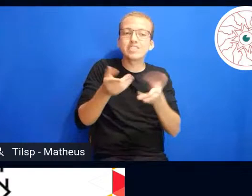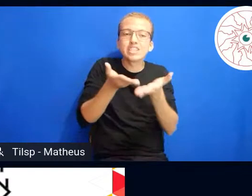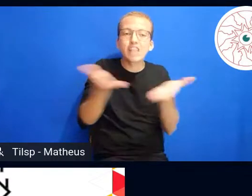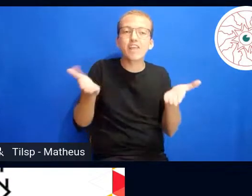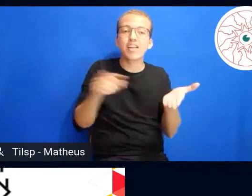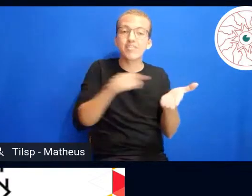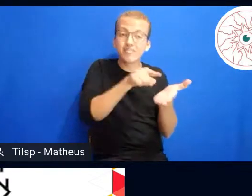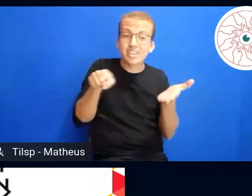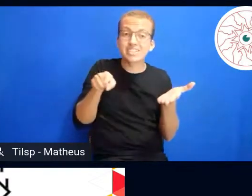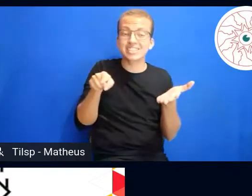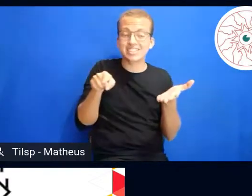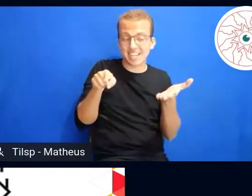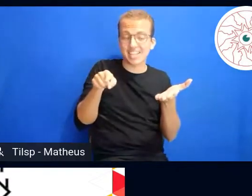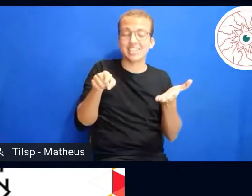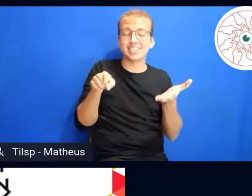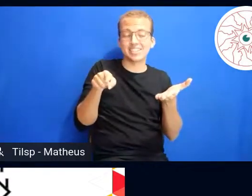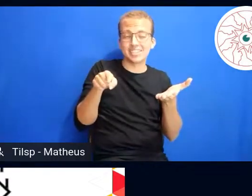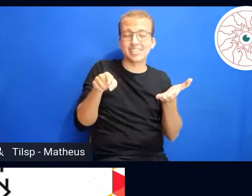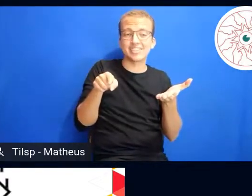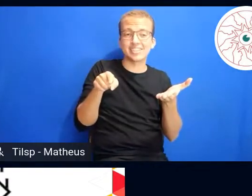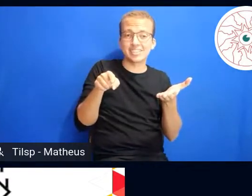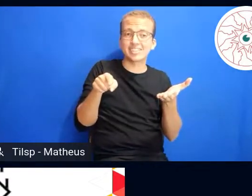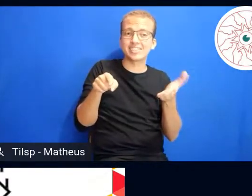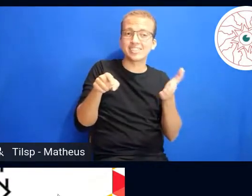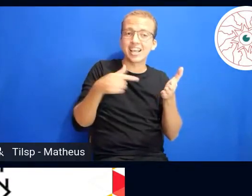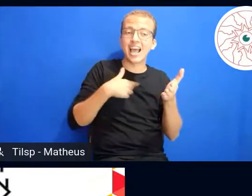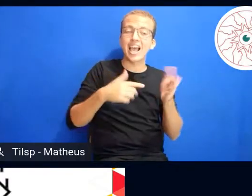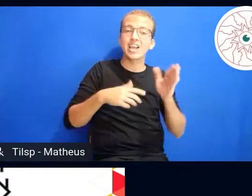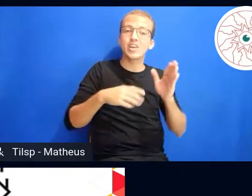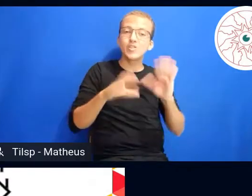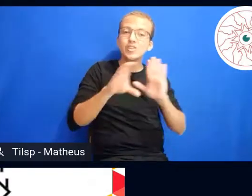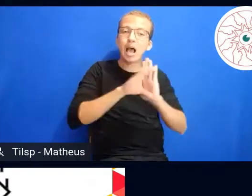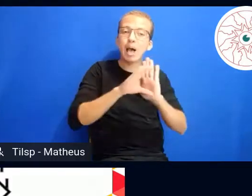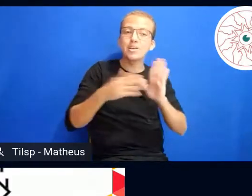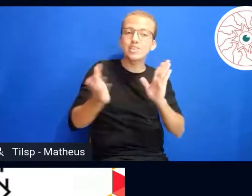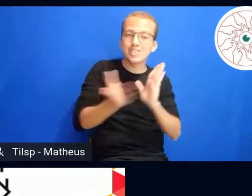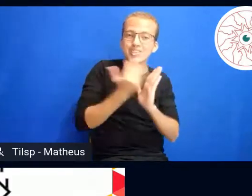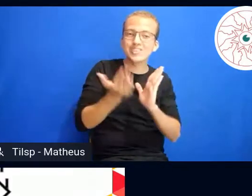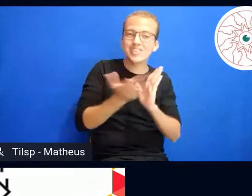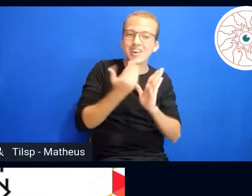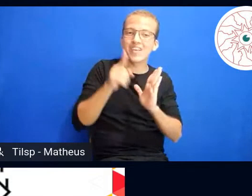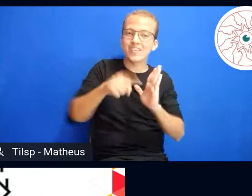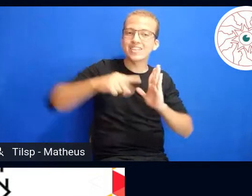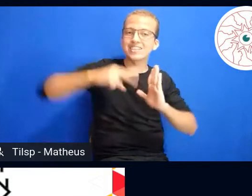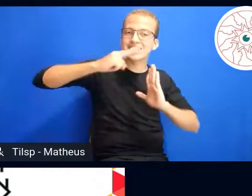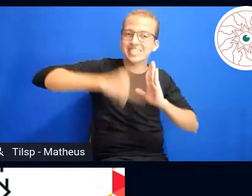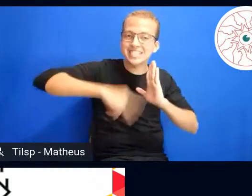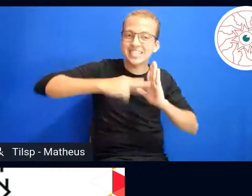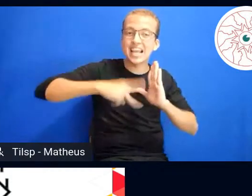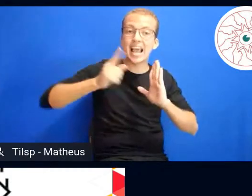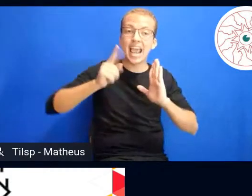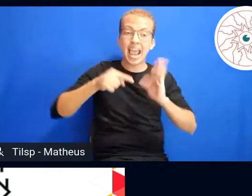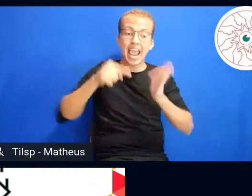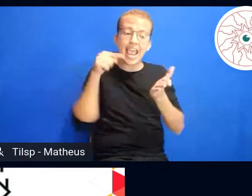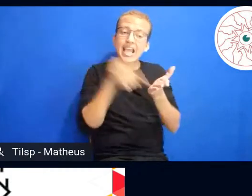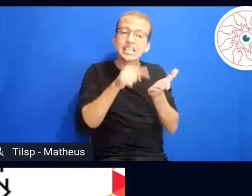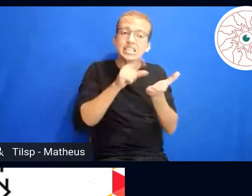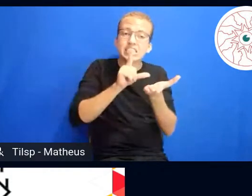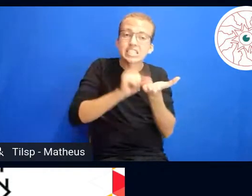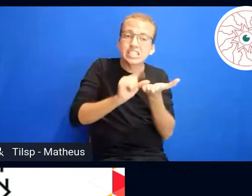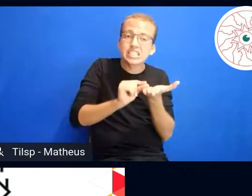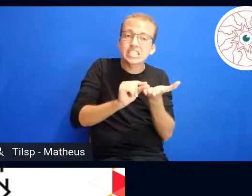o desejo para que vocês possam ler o capítulo do livro. E este artigo é também eh o primeiro